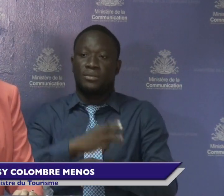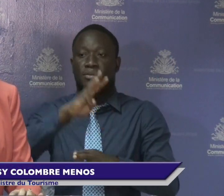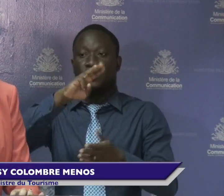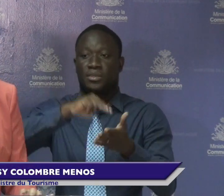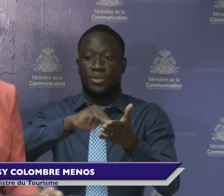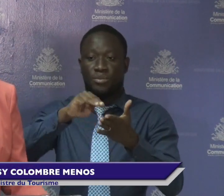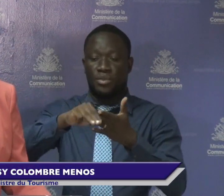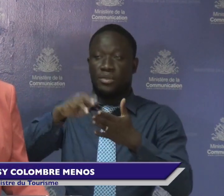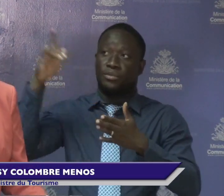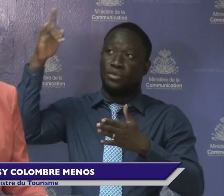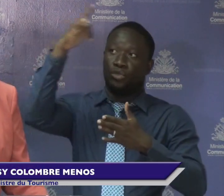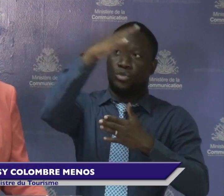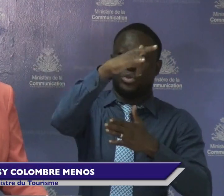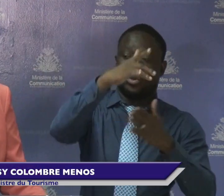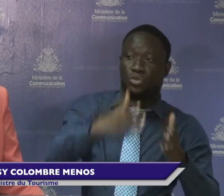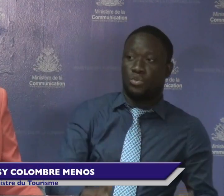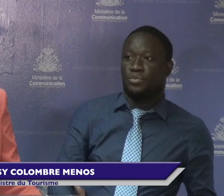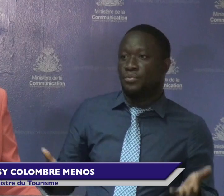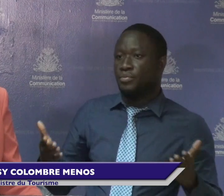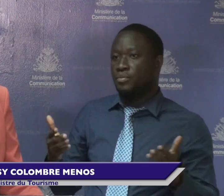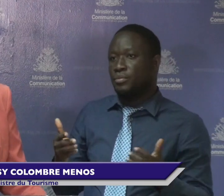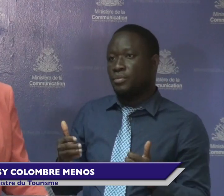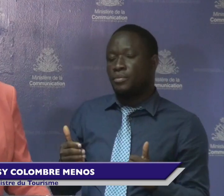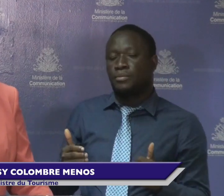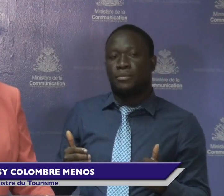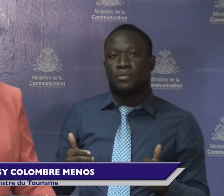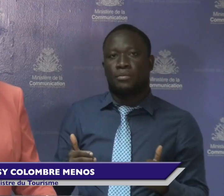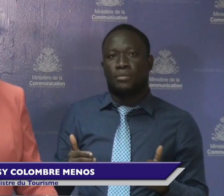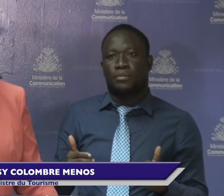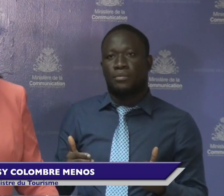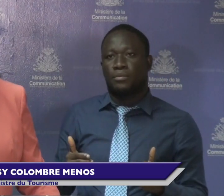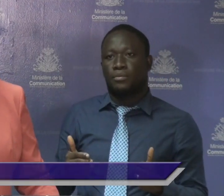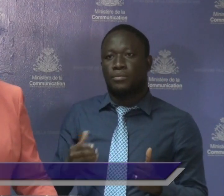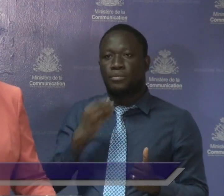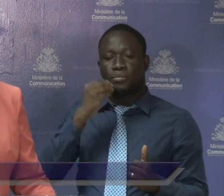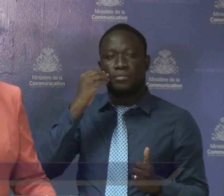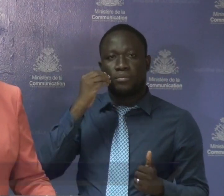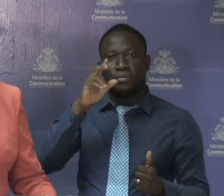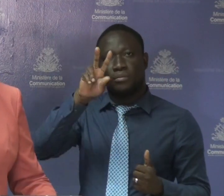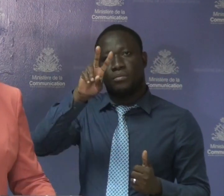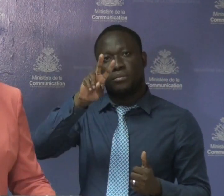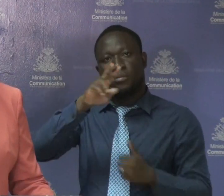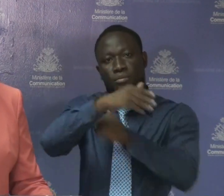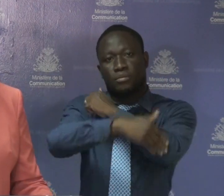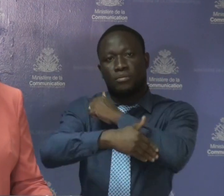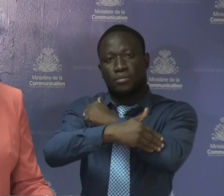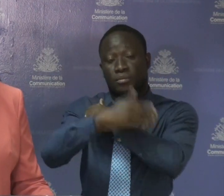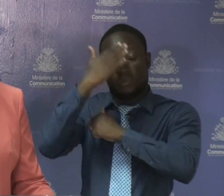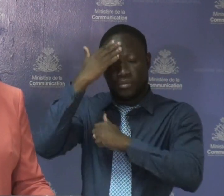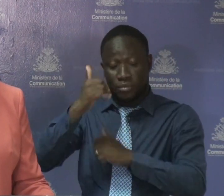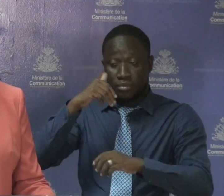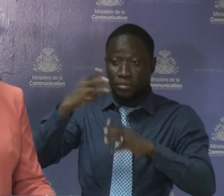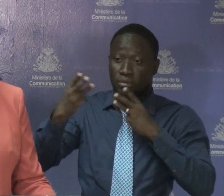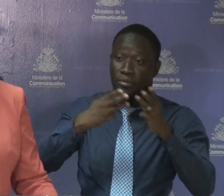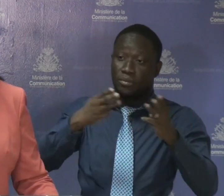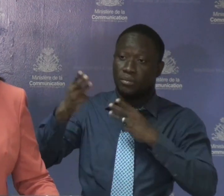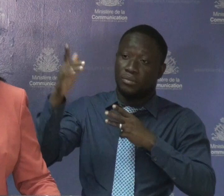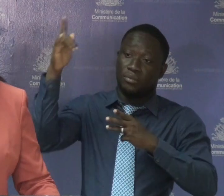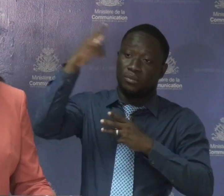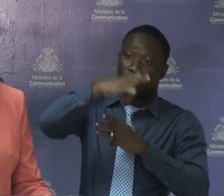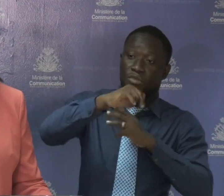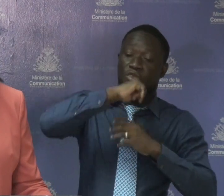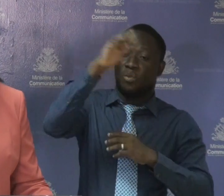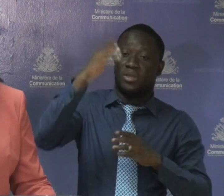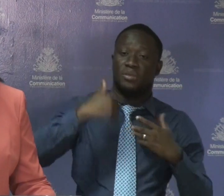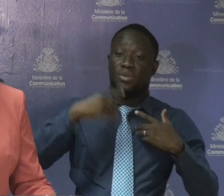de touristes au niveau touristes croisiéristes au niveau de la caillou de pays. Mais pour qui ça au niveau du ministère du tourisme? Pour qui ça nous va